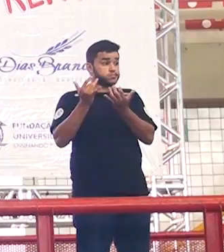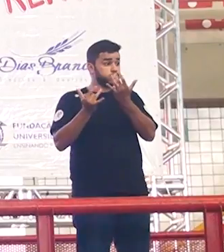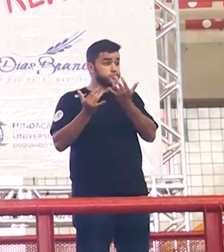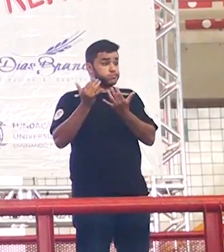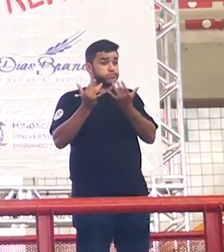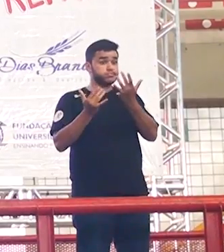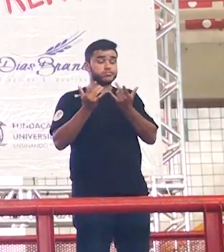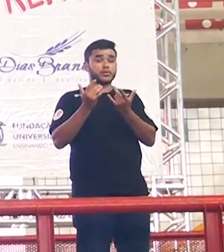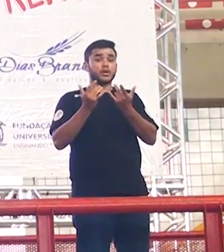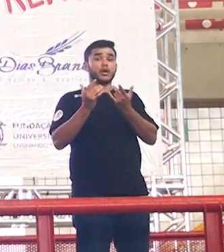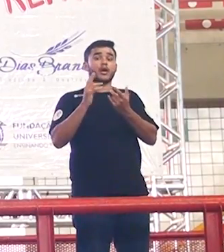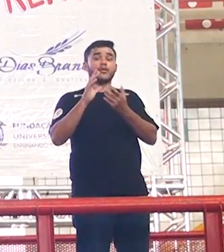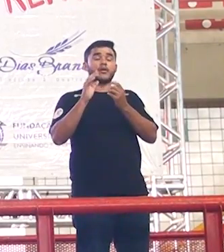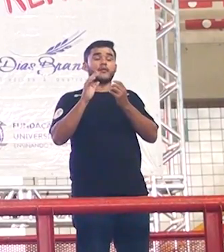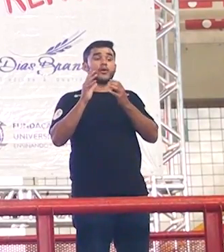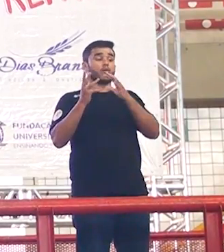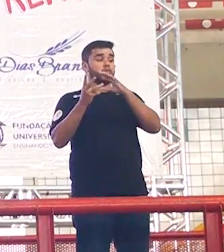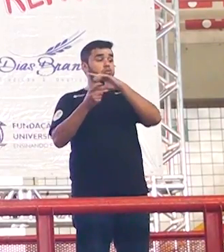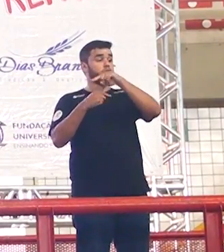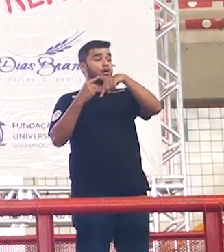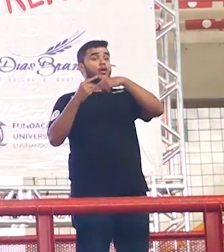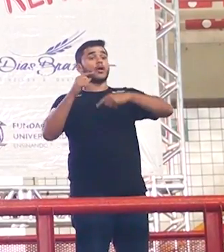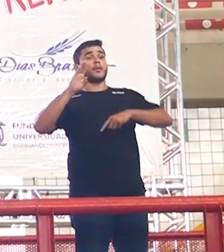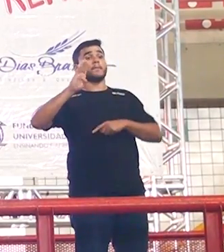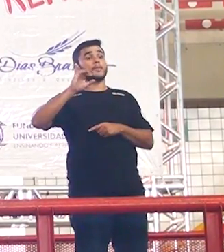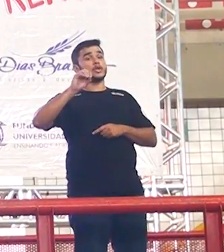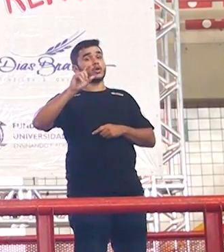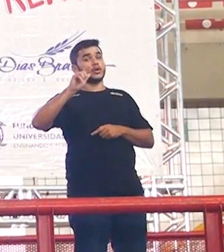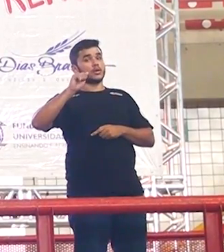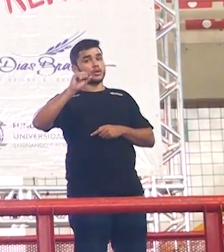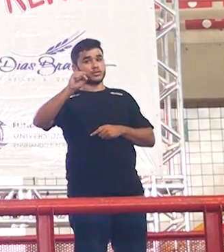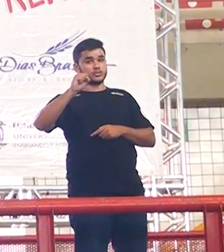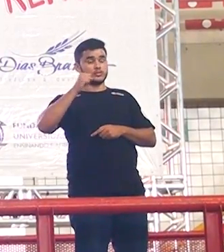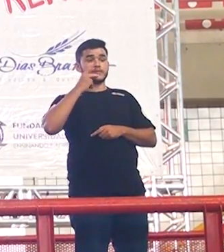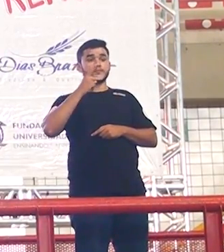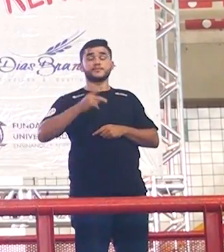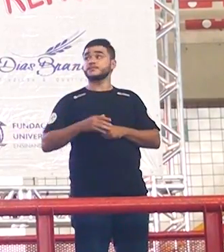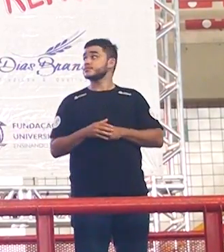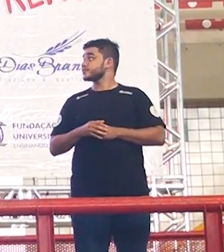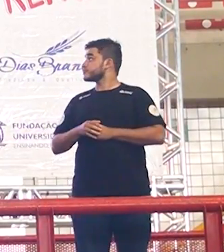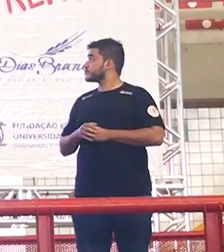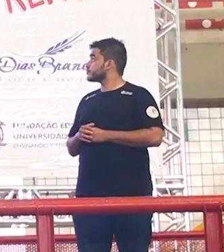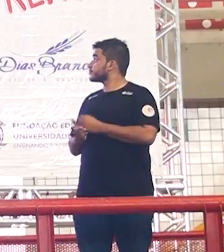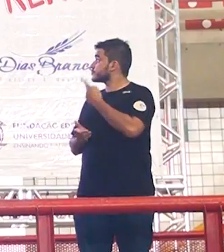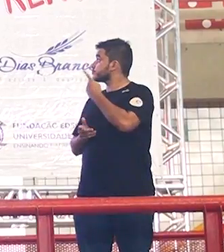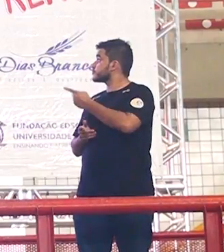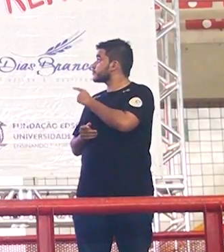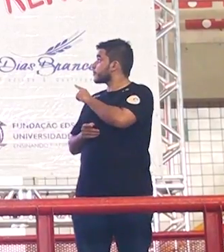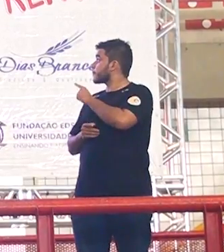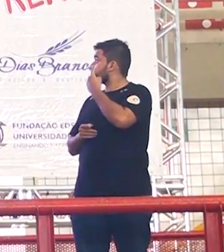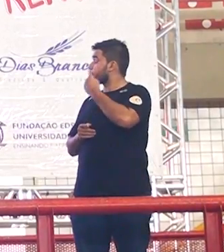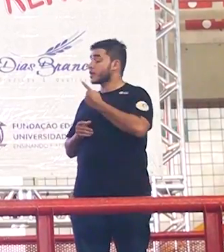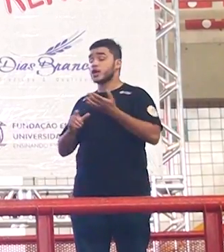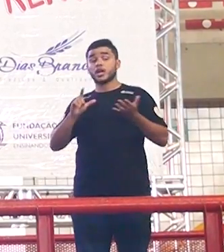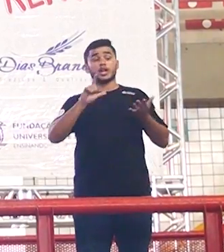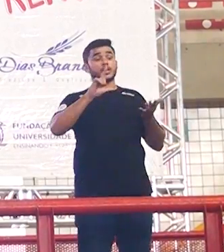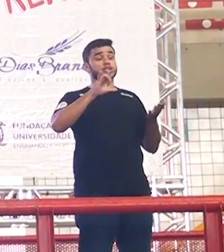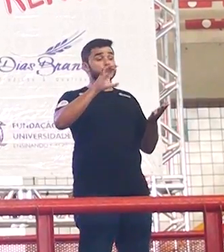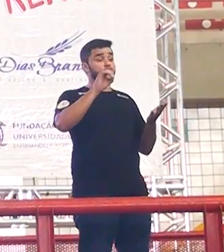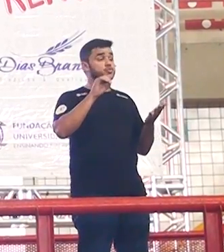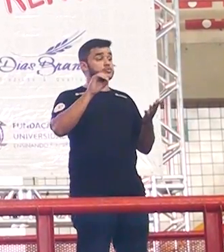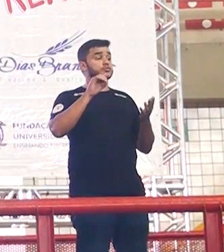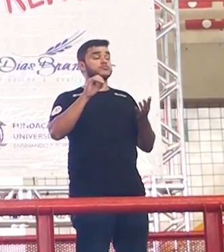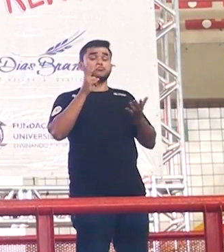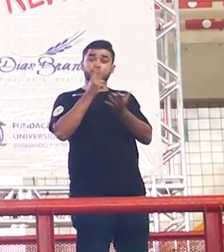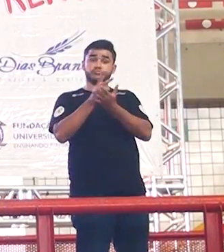biogás. Utilização de um combustível renovável, porque esse lixo é gerado sempre e